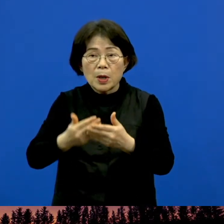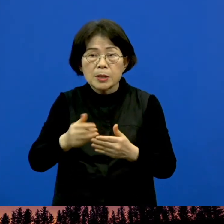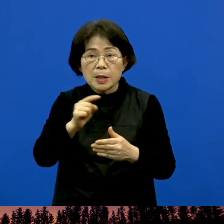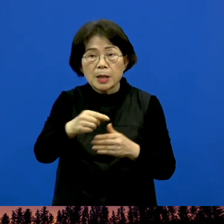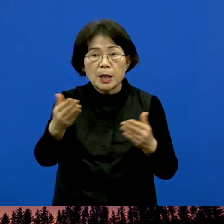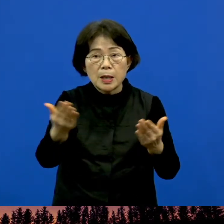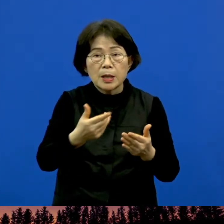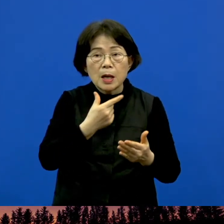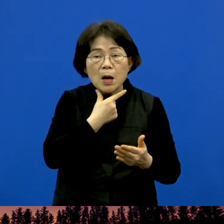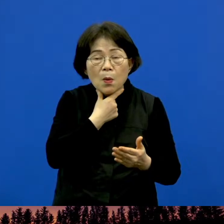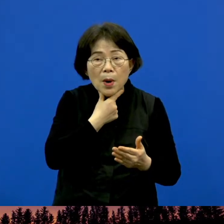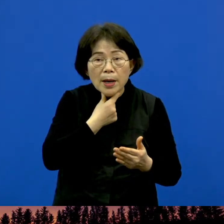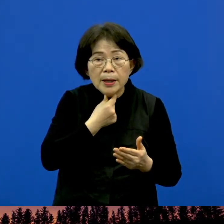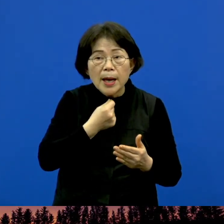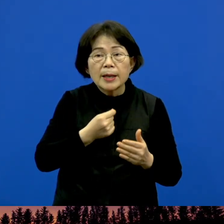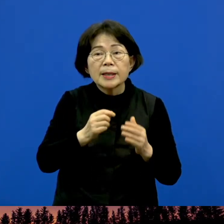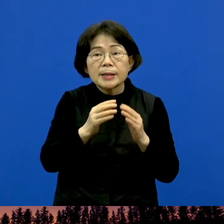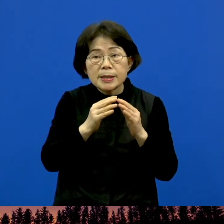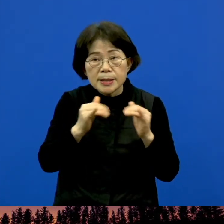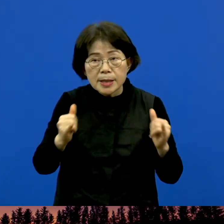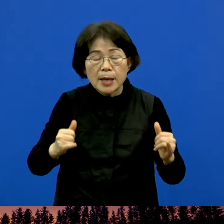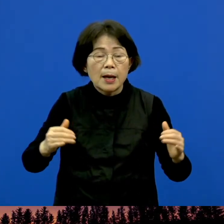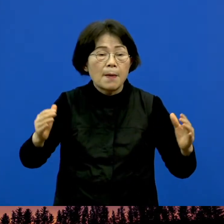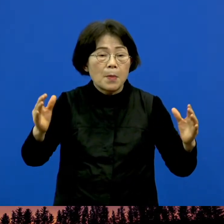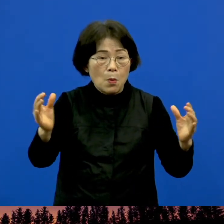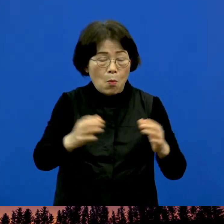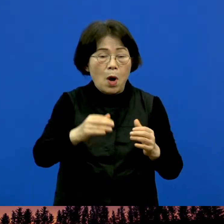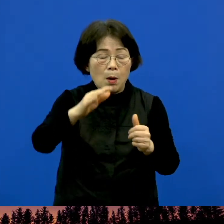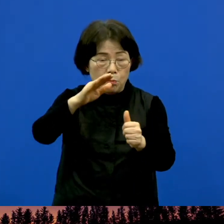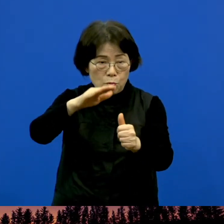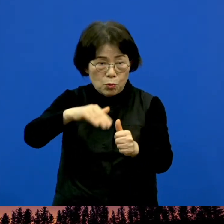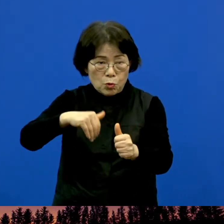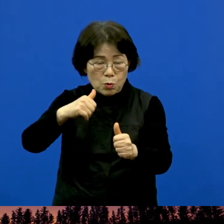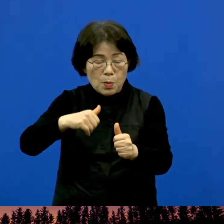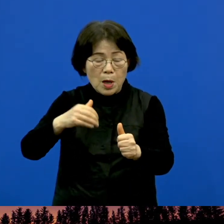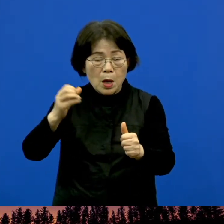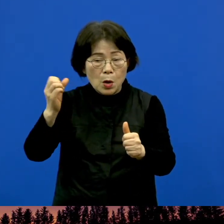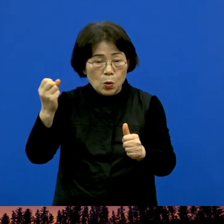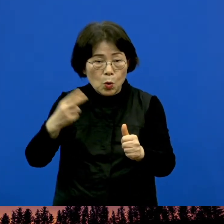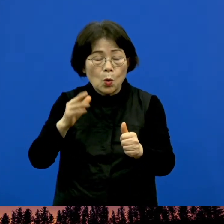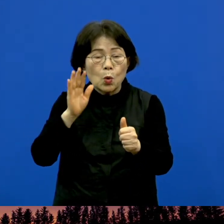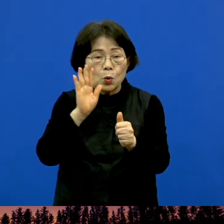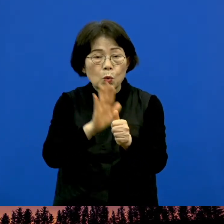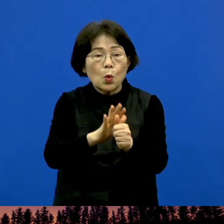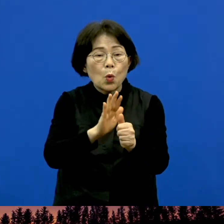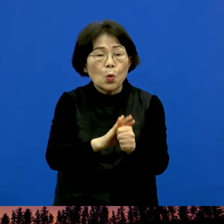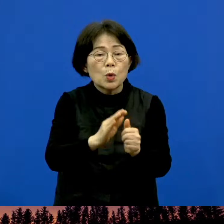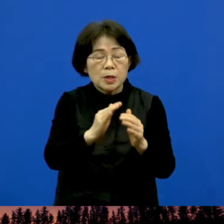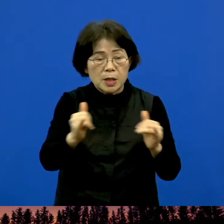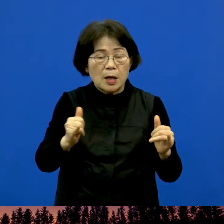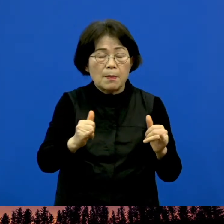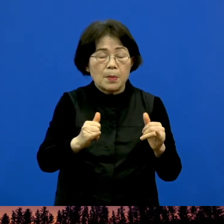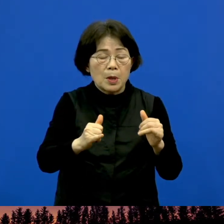마음에 원하는 모든 자를 부르네. 또 돕는 사람들을.